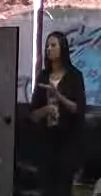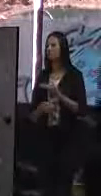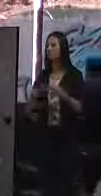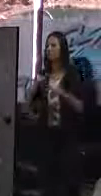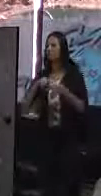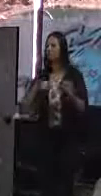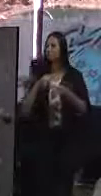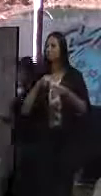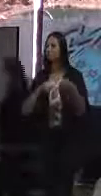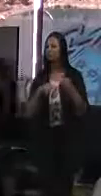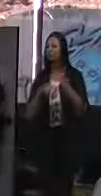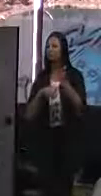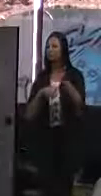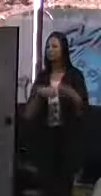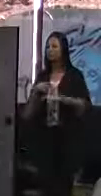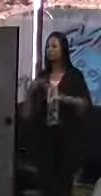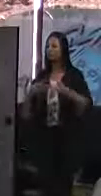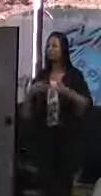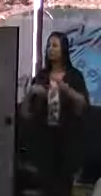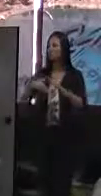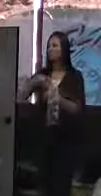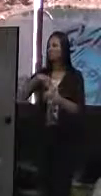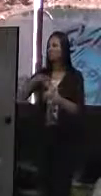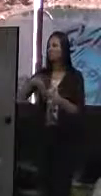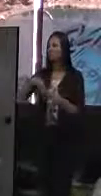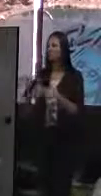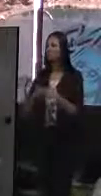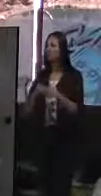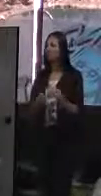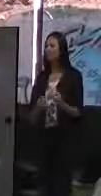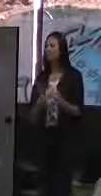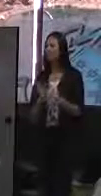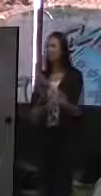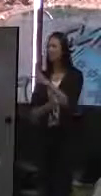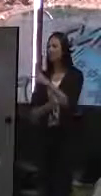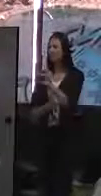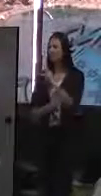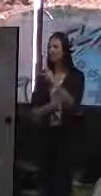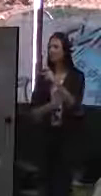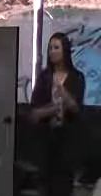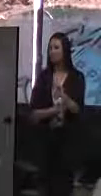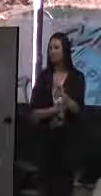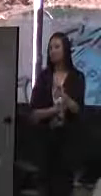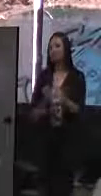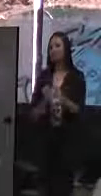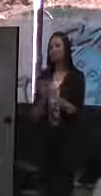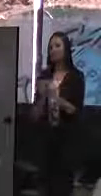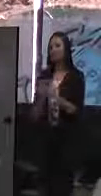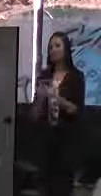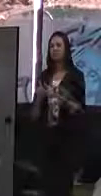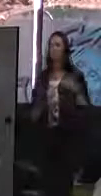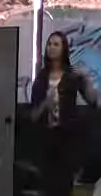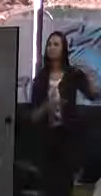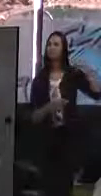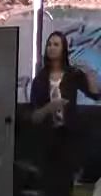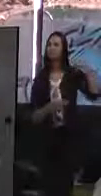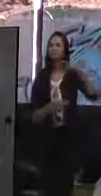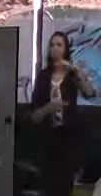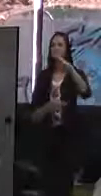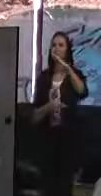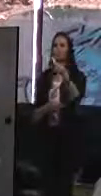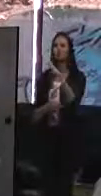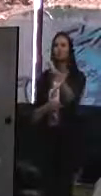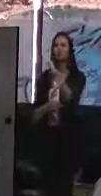né? Na Câmara Municipal e na Popó, não é isso? Na 40. Vereador César